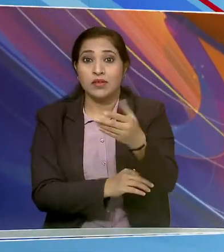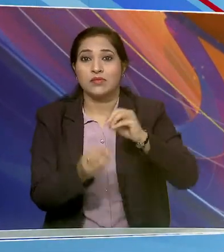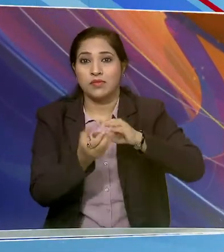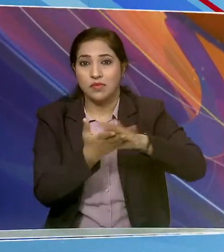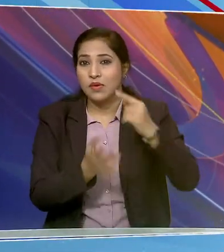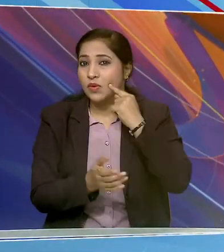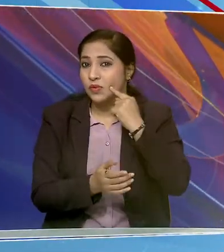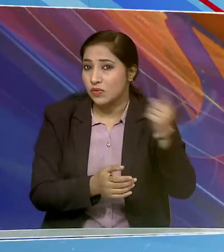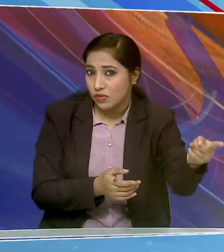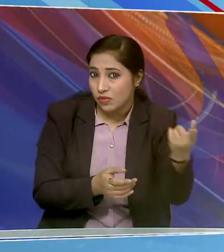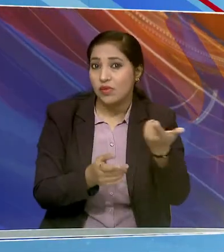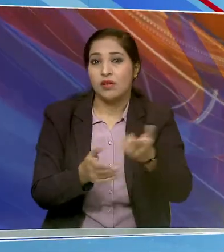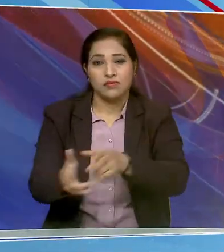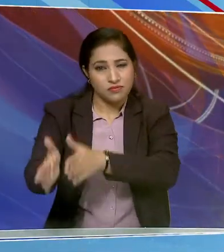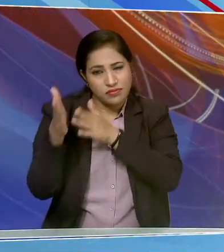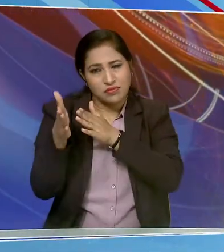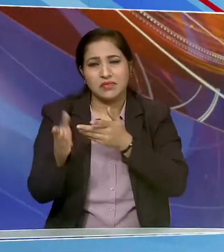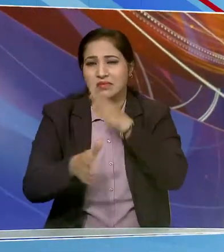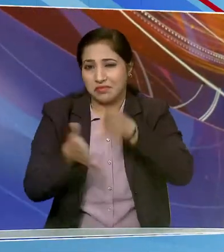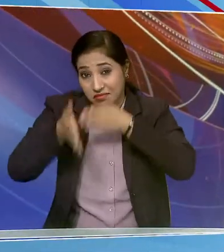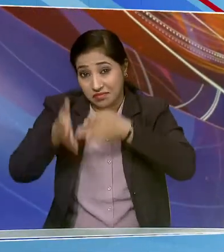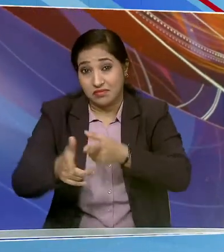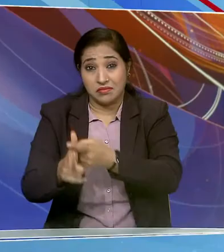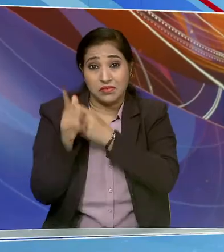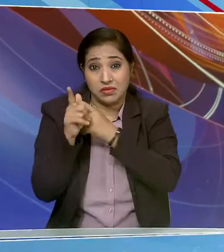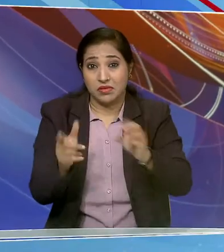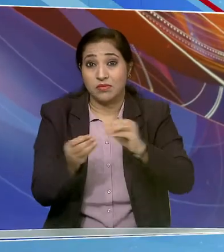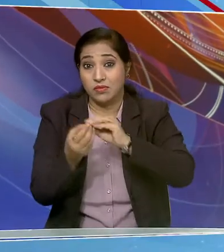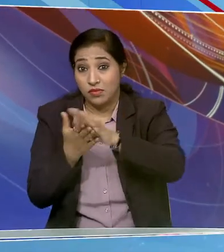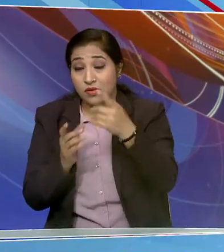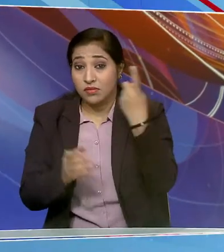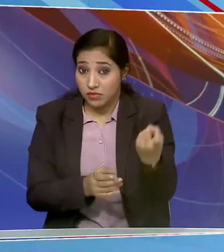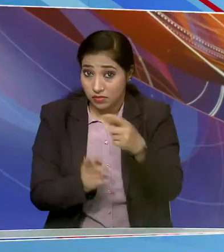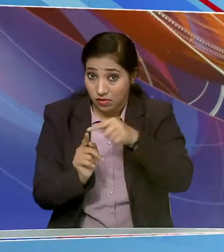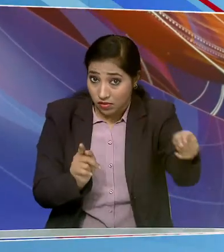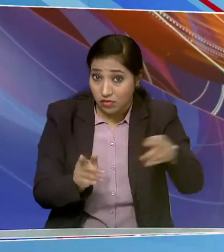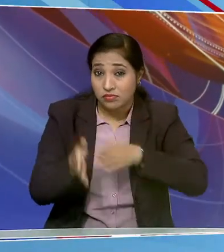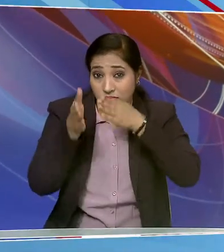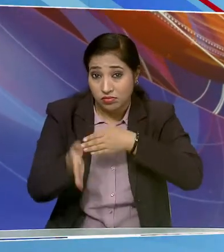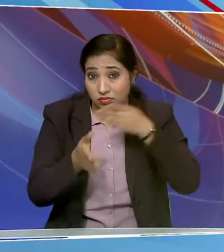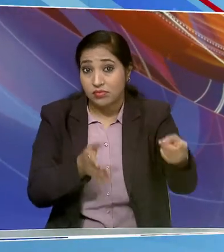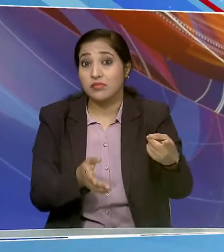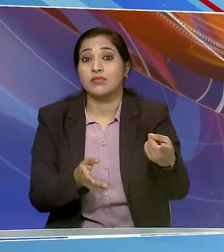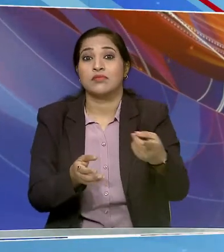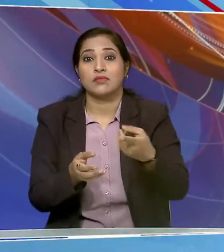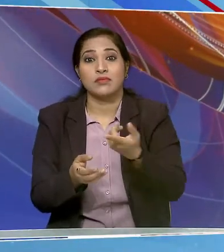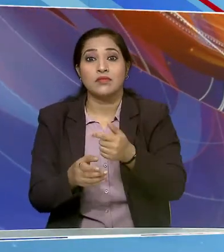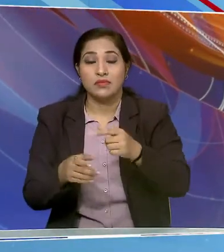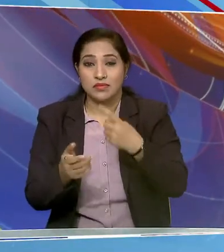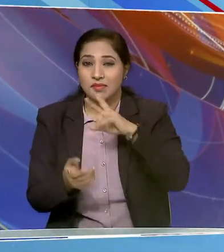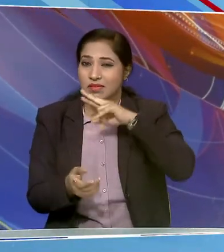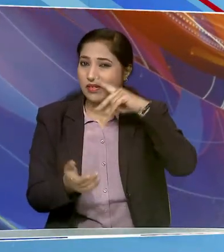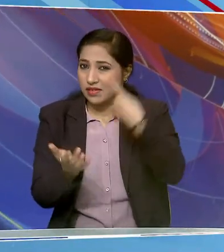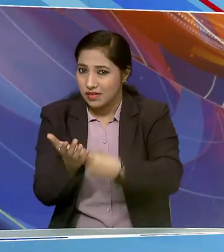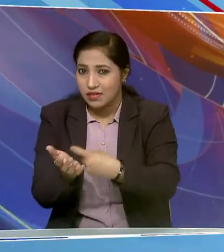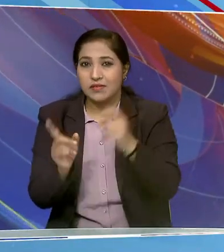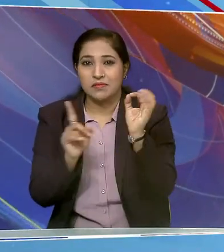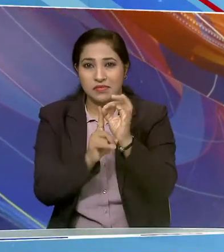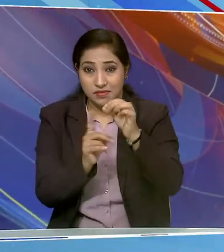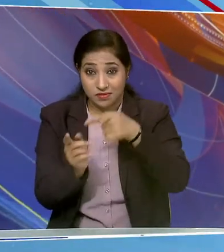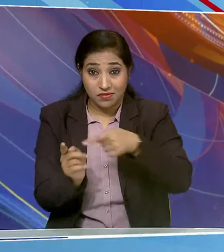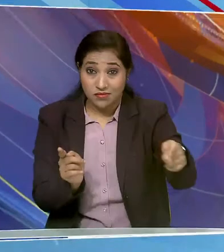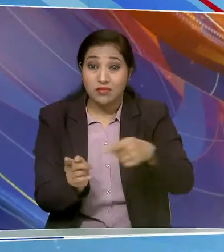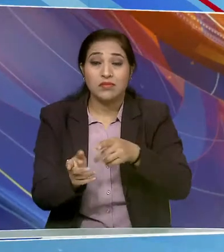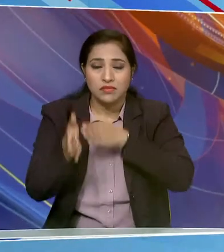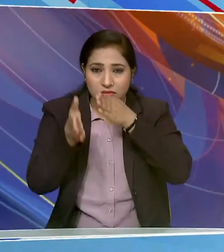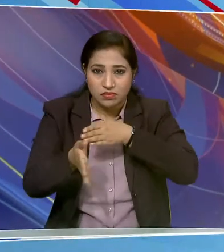भोपाल इंदौर वंदे भारत एक्सप्रेस, भोपाल जबलपुर वंदे भारत एक्सप्रेस, रांची पटना वंदे भारत